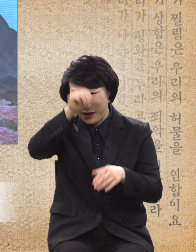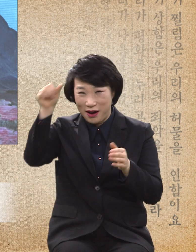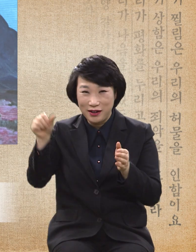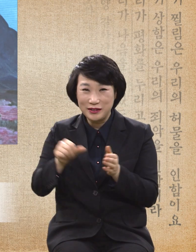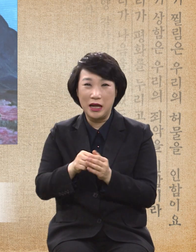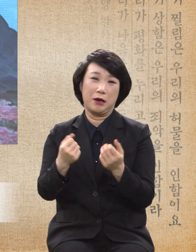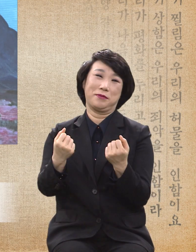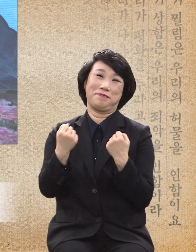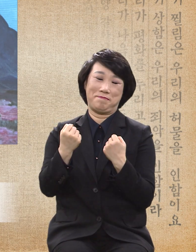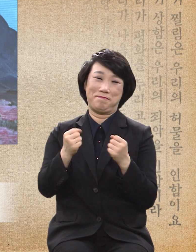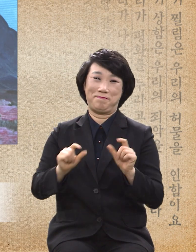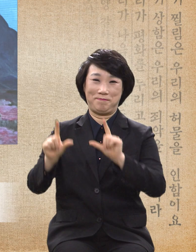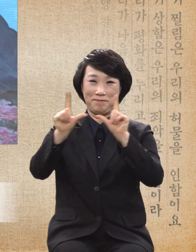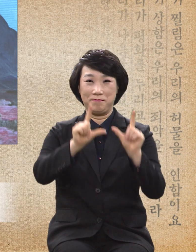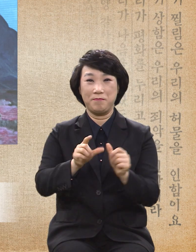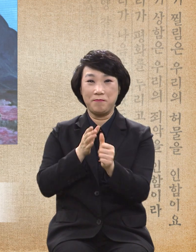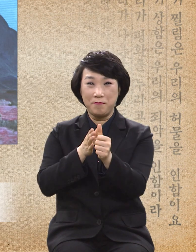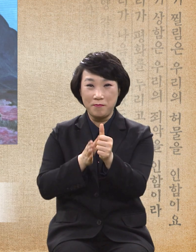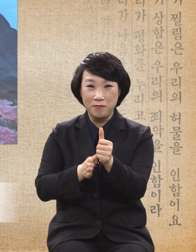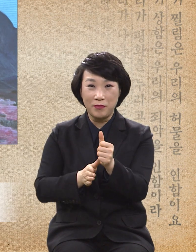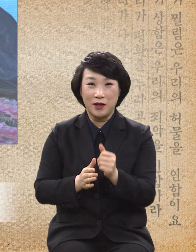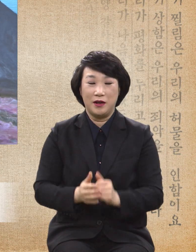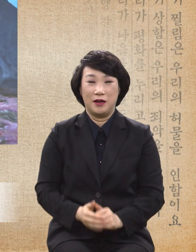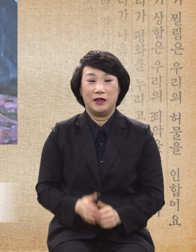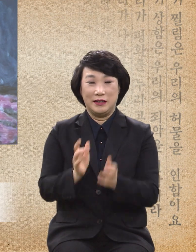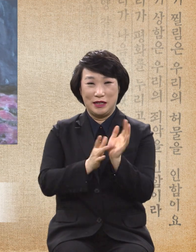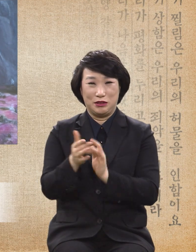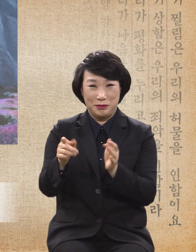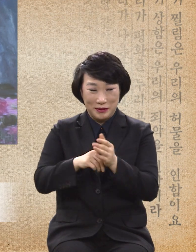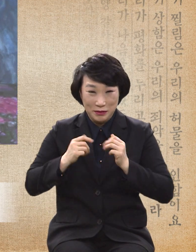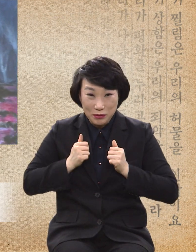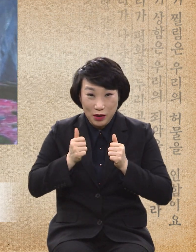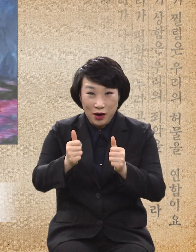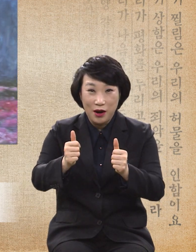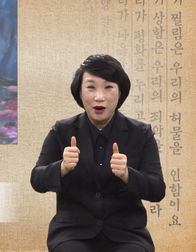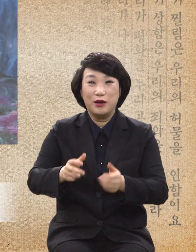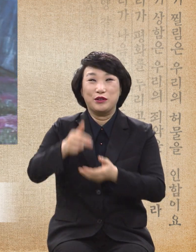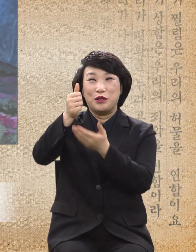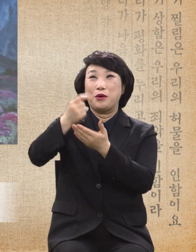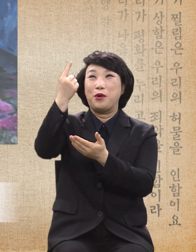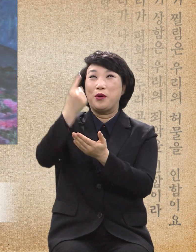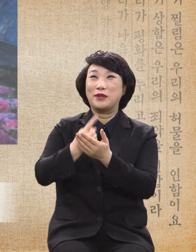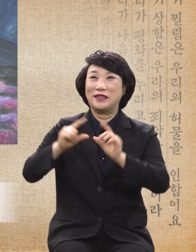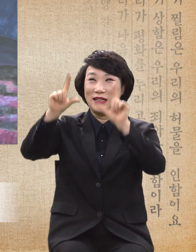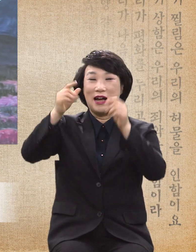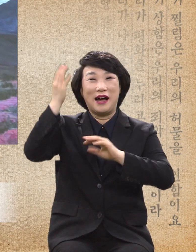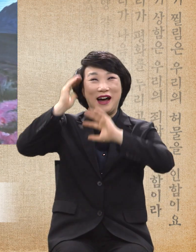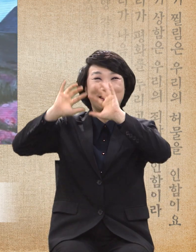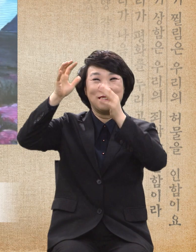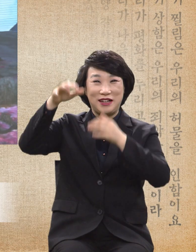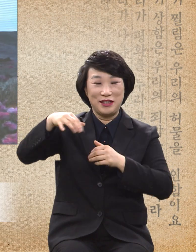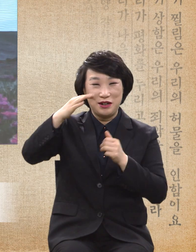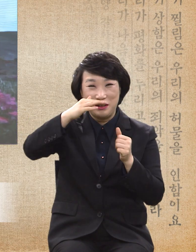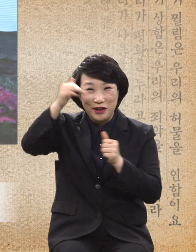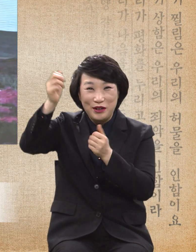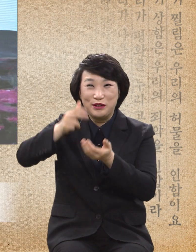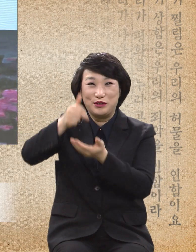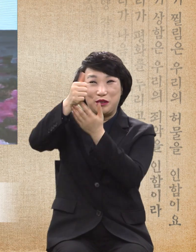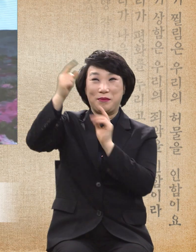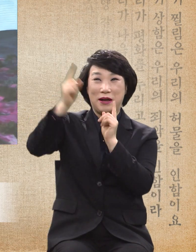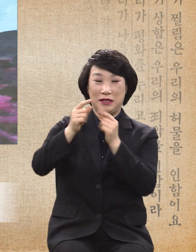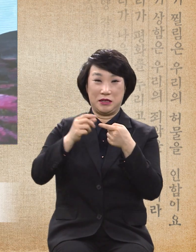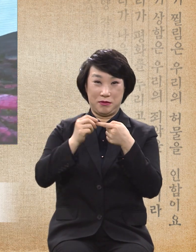평생의 건강으로 살다가 예수 잘 믿고 주님 오시는 그날 공중에서 주님 뵙는 첫